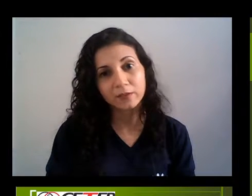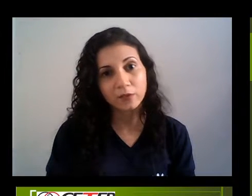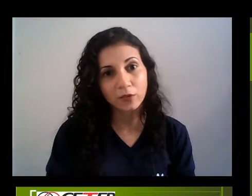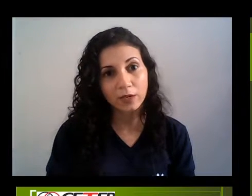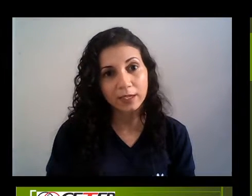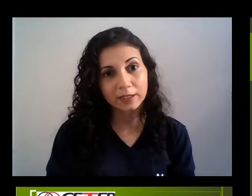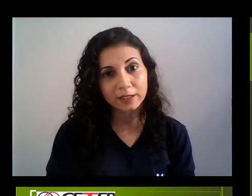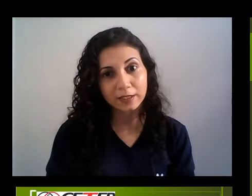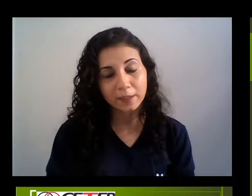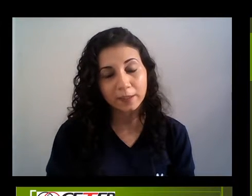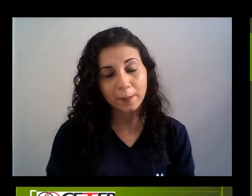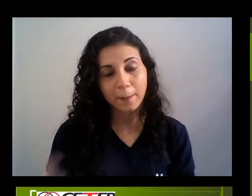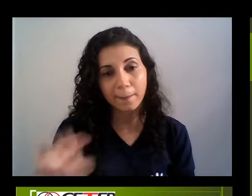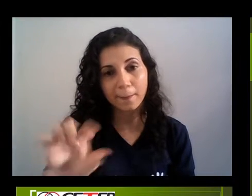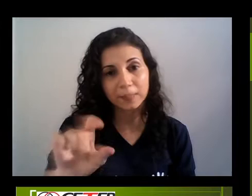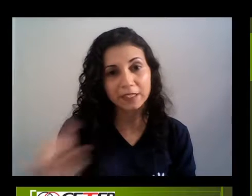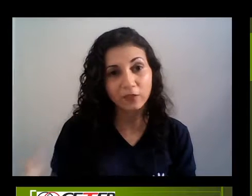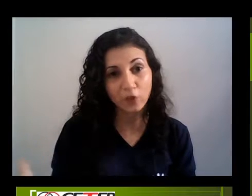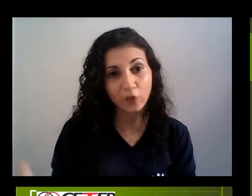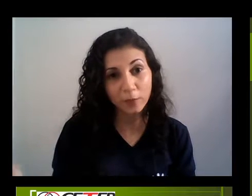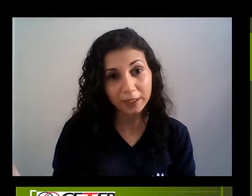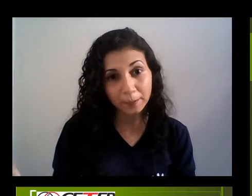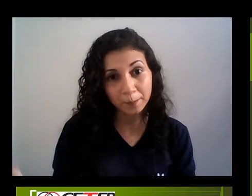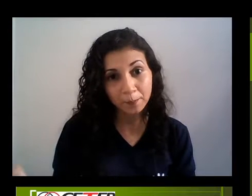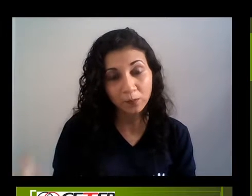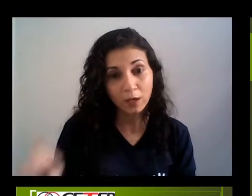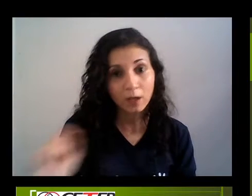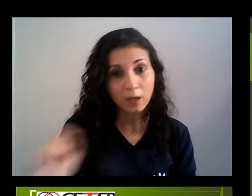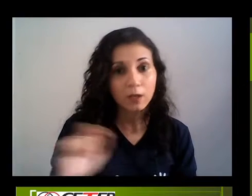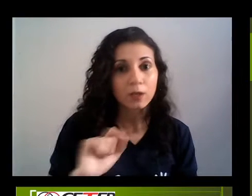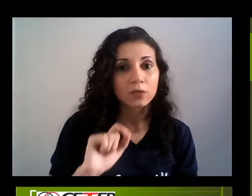vai colocar dessa forma aí.